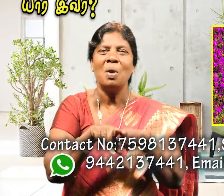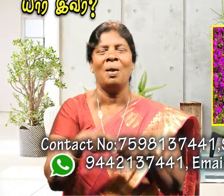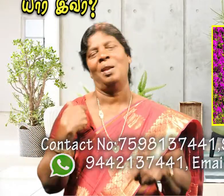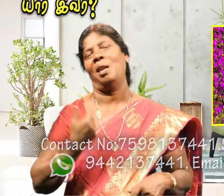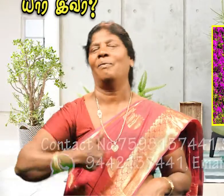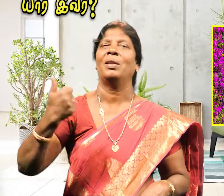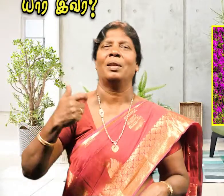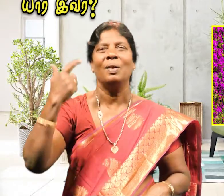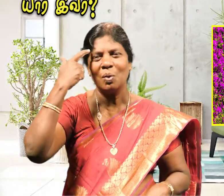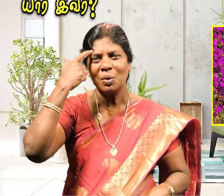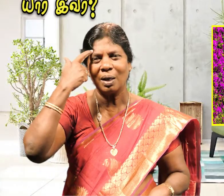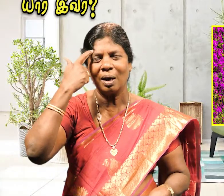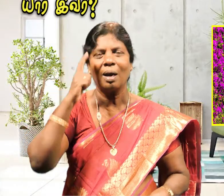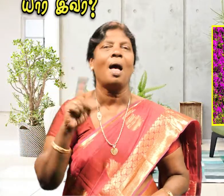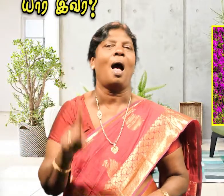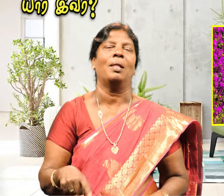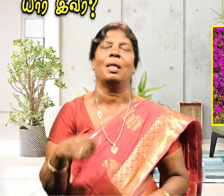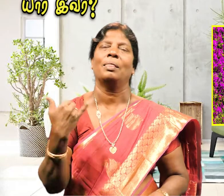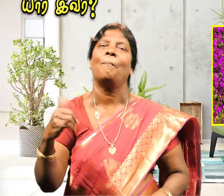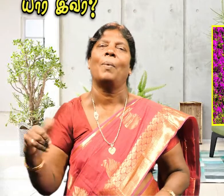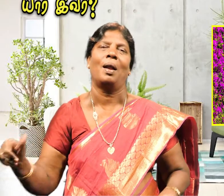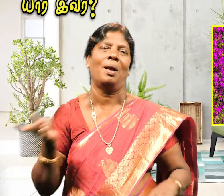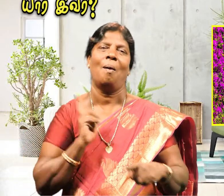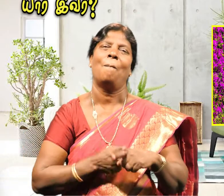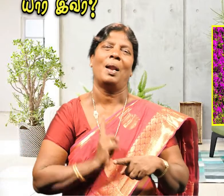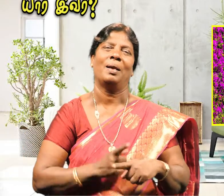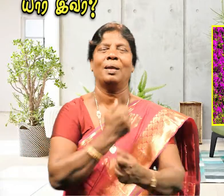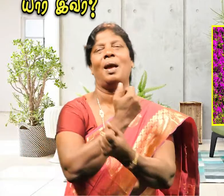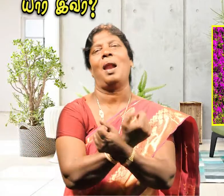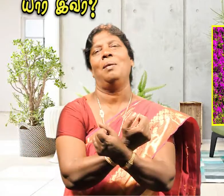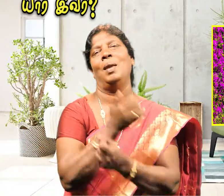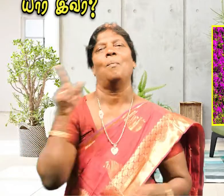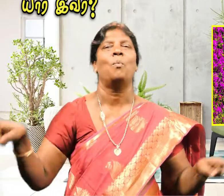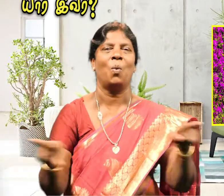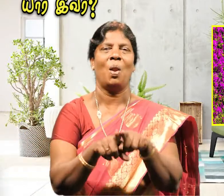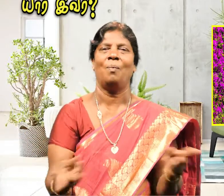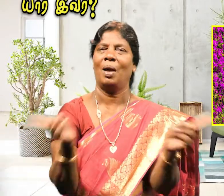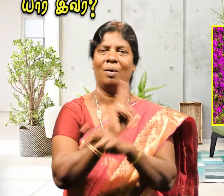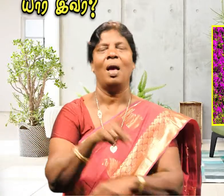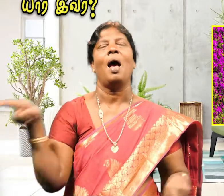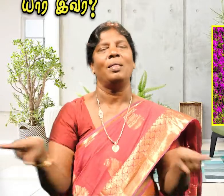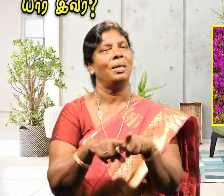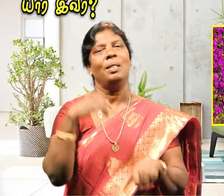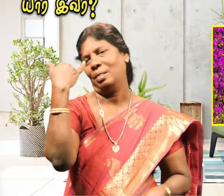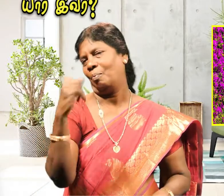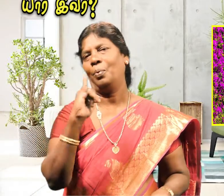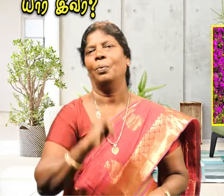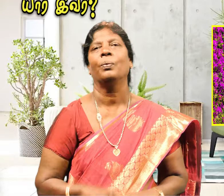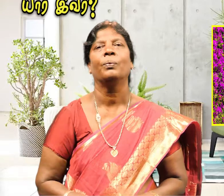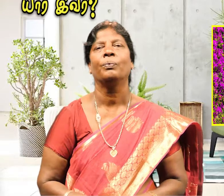கொள்ள முயற்சிக்கிறார்கள், அல்லது தவறான பழக்க வழக்கங்களுக்கு அவர்கள் அடிமைகள் ஆகிறார்கள். அது